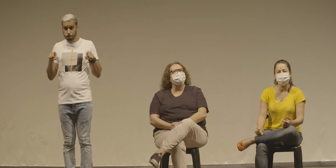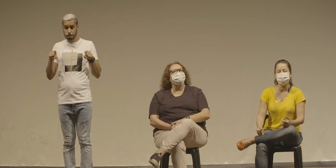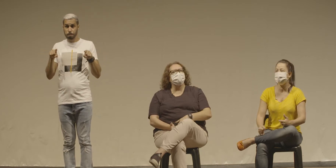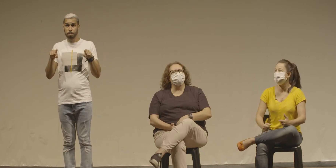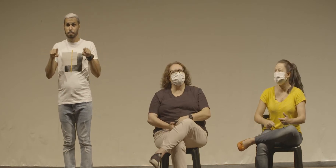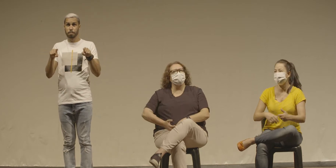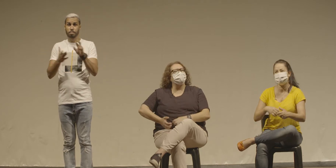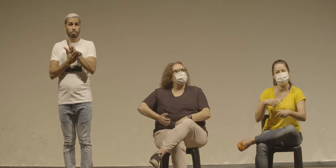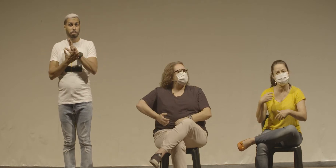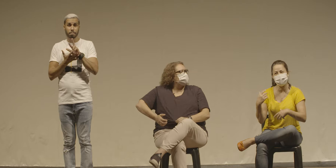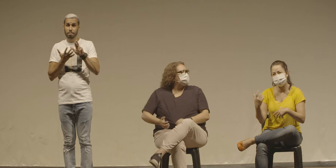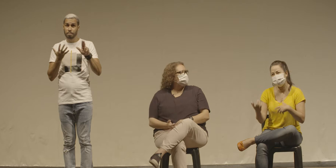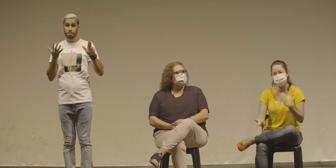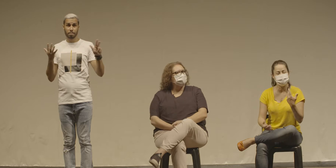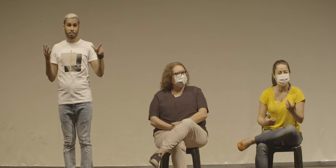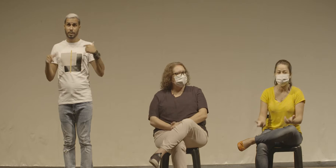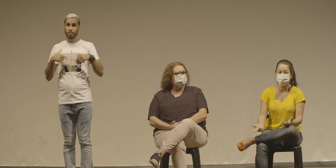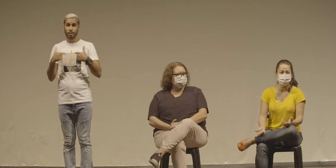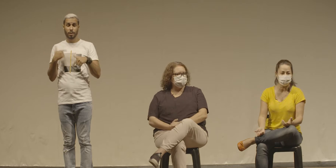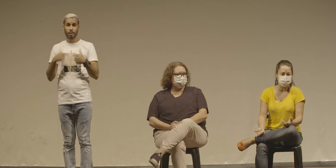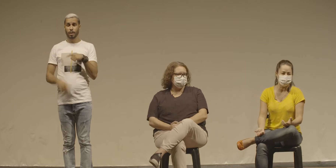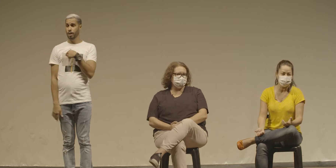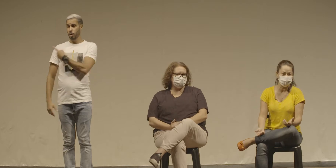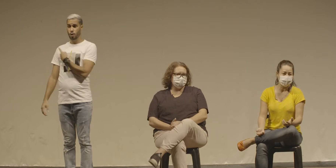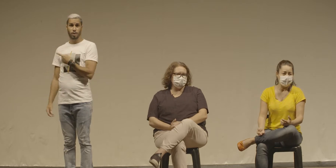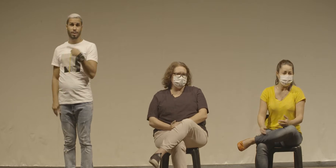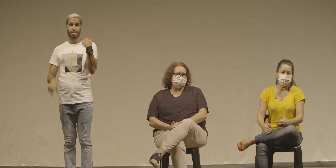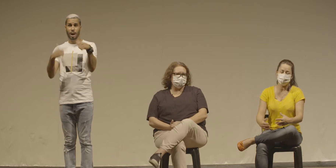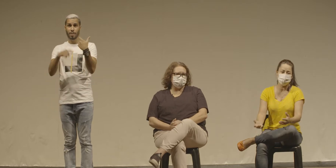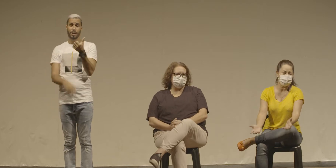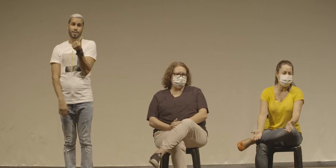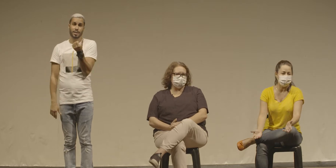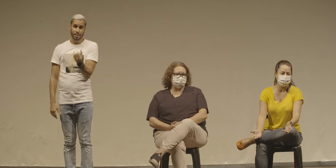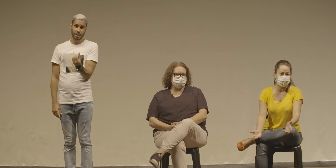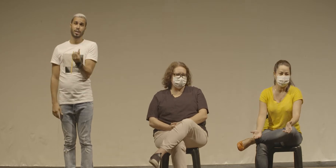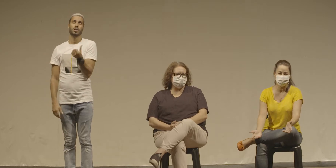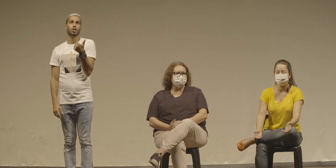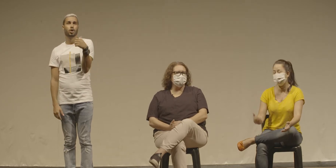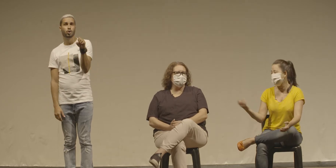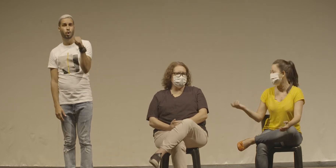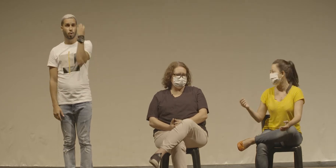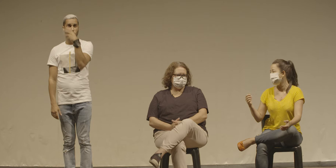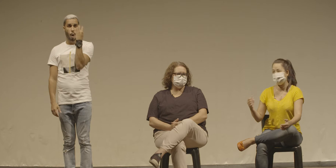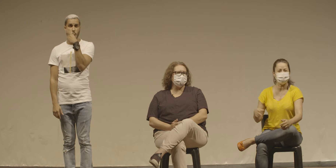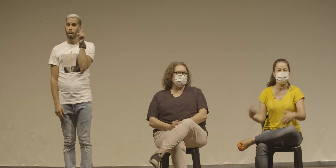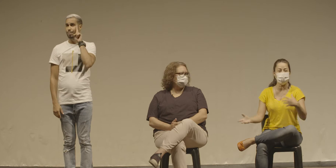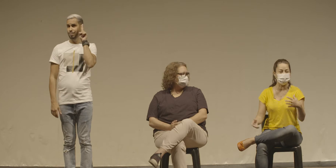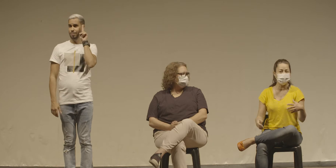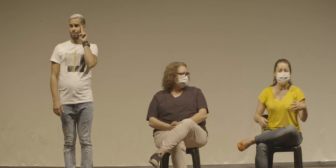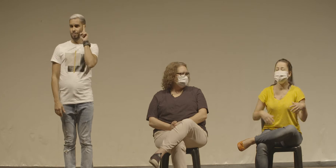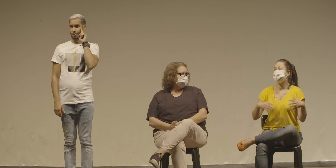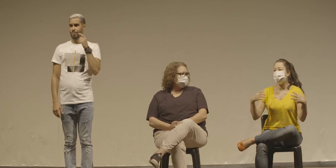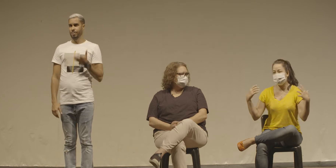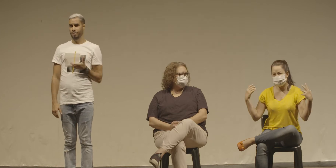ano olímpico, então nós trabalhávamos 16, 18 horas por dia, porque com um orçamento baixo, como a Silvia falou, você não tem